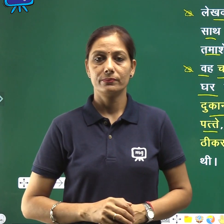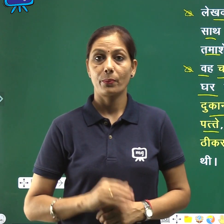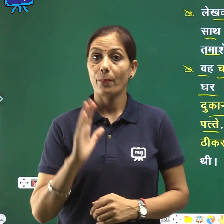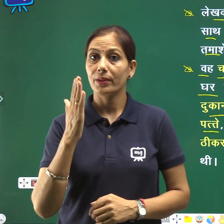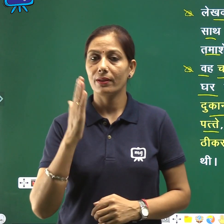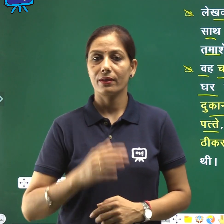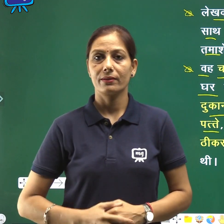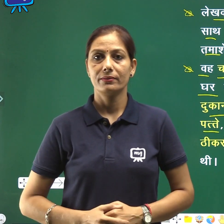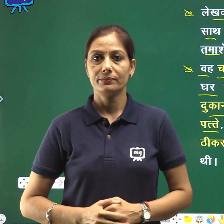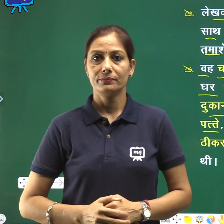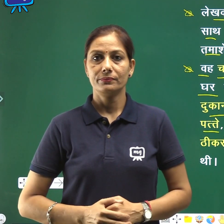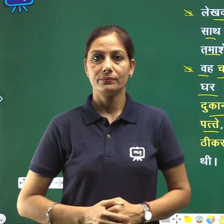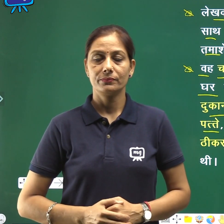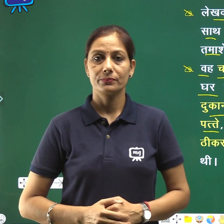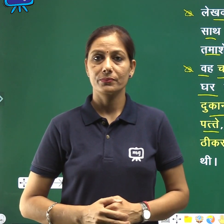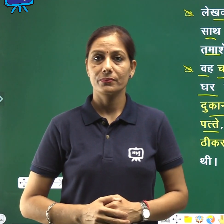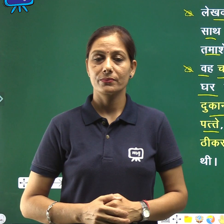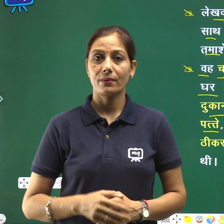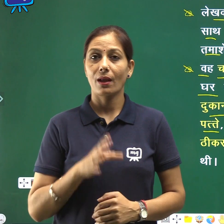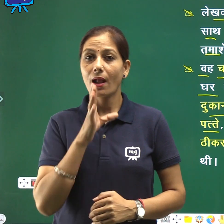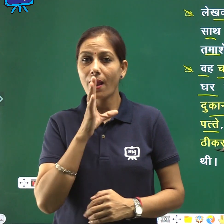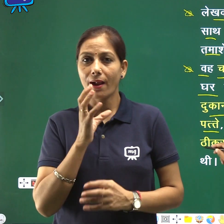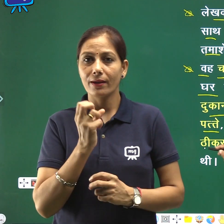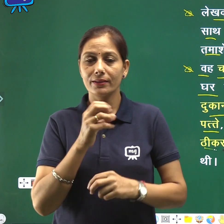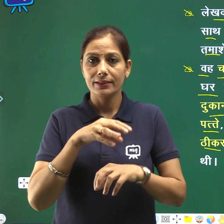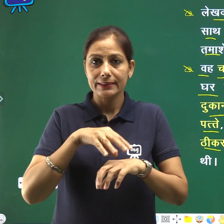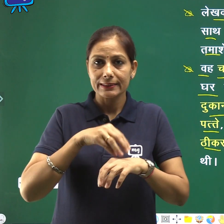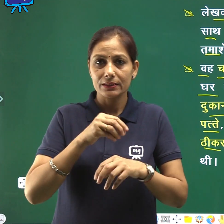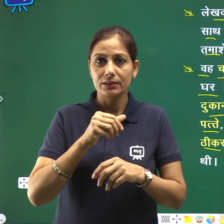पत्ते, गीली मिट्टी के ठीकरों से